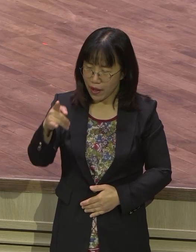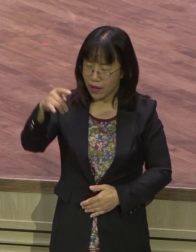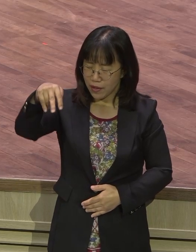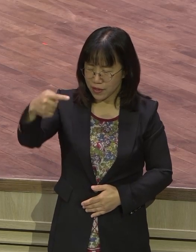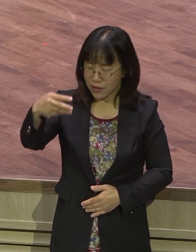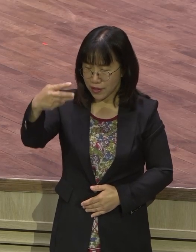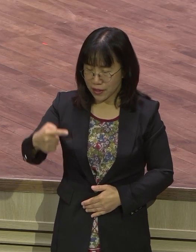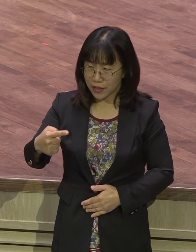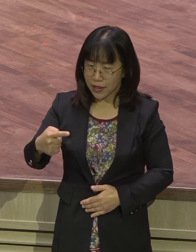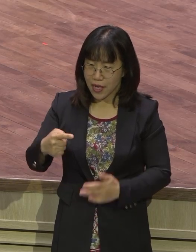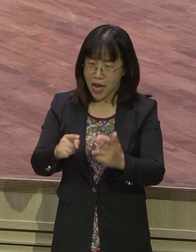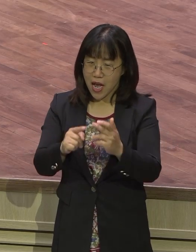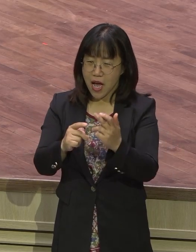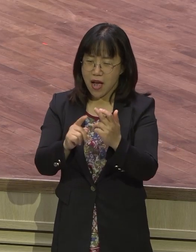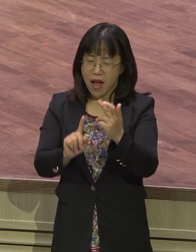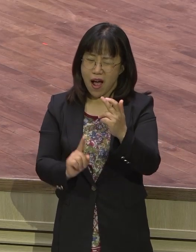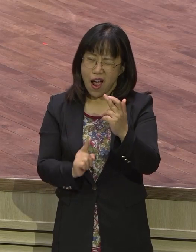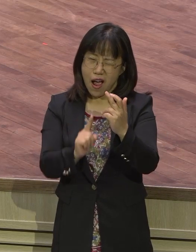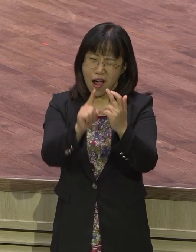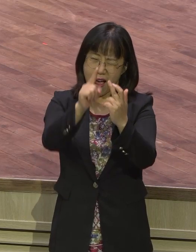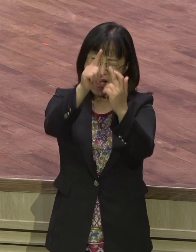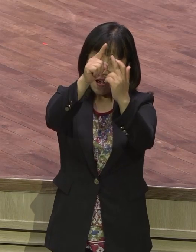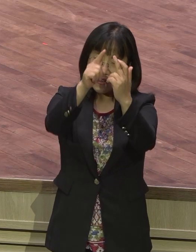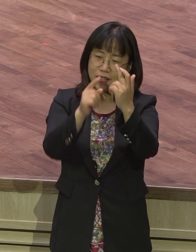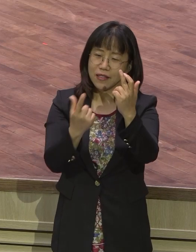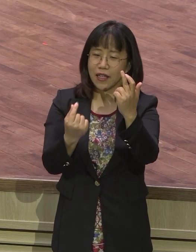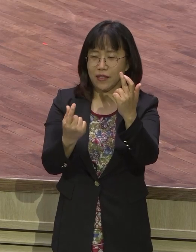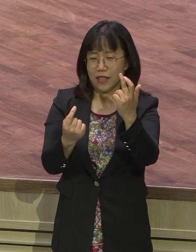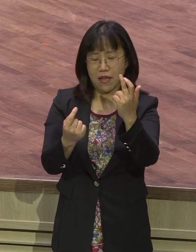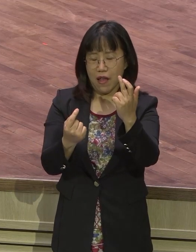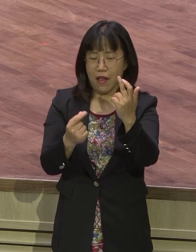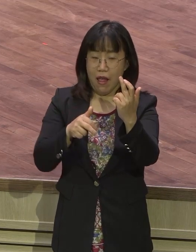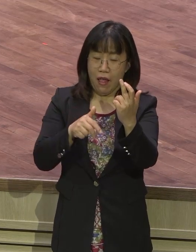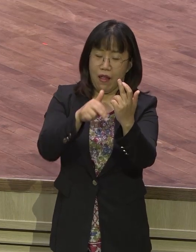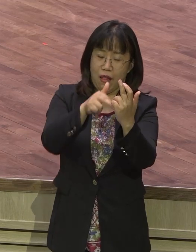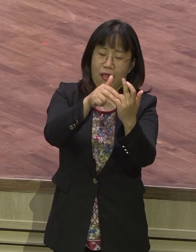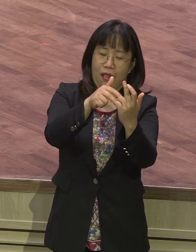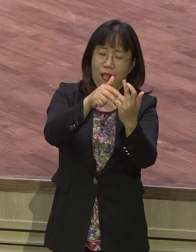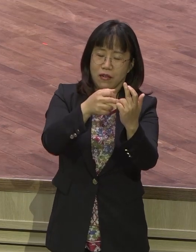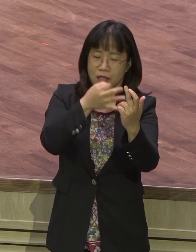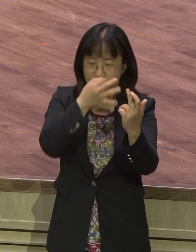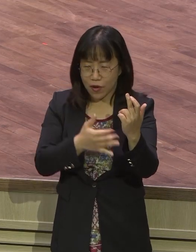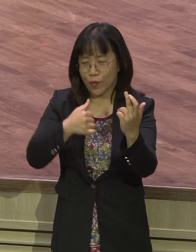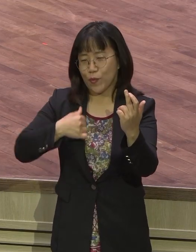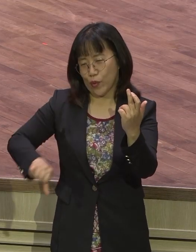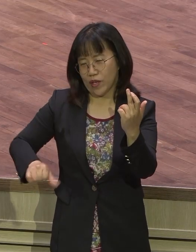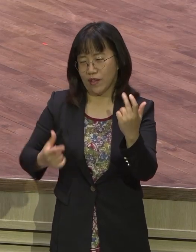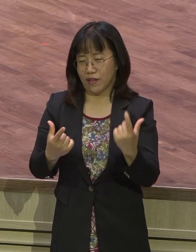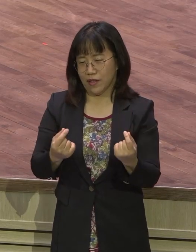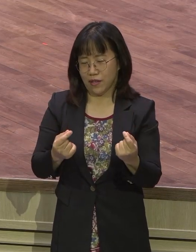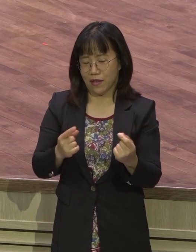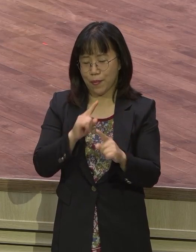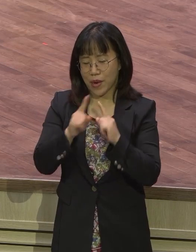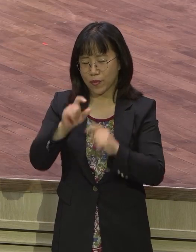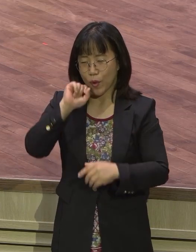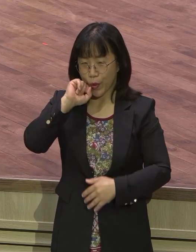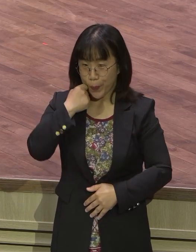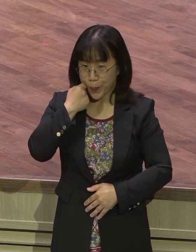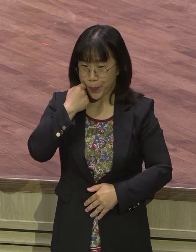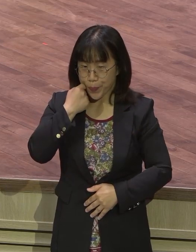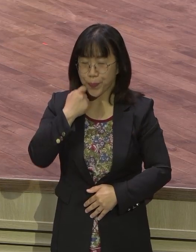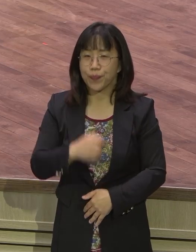말하기도 합니다. 그만큼 올라가기가 힘들다라고 하는 그런 말씀이죠. 그런데